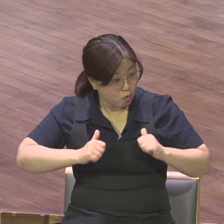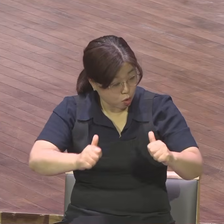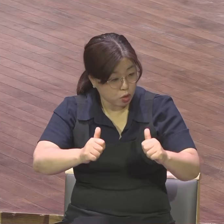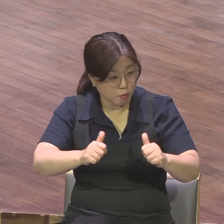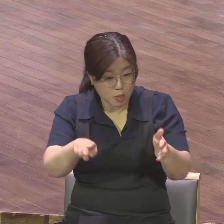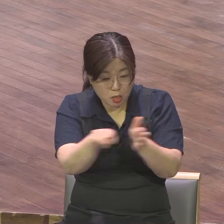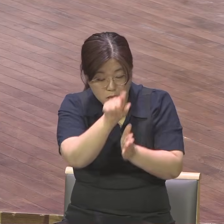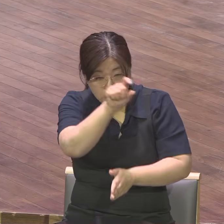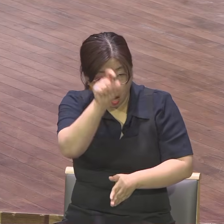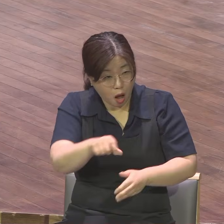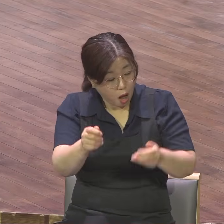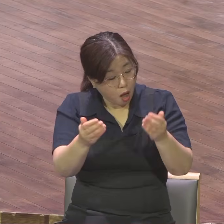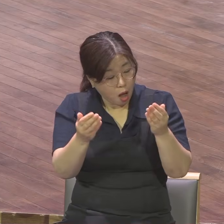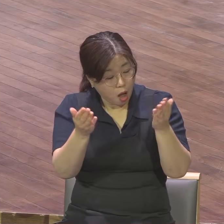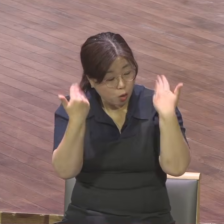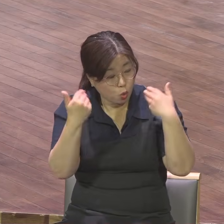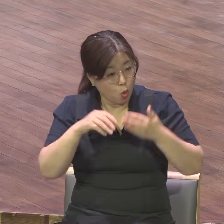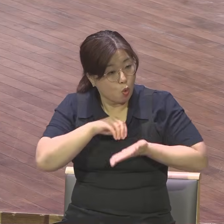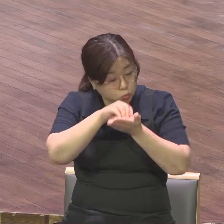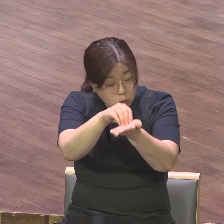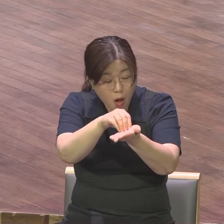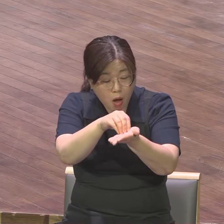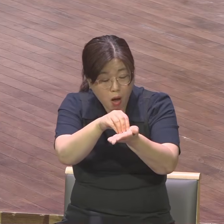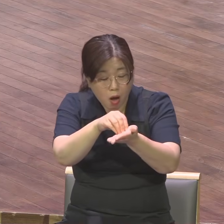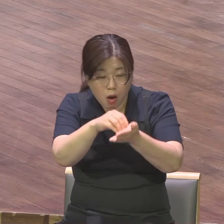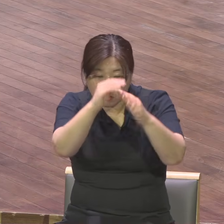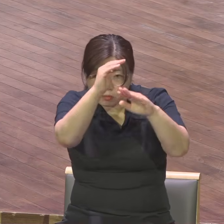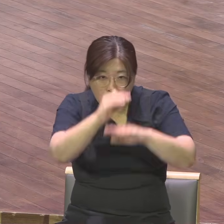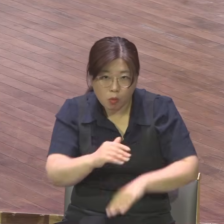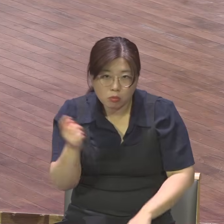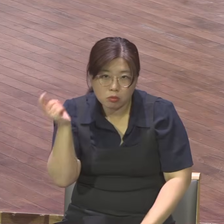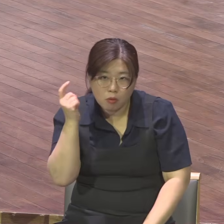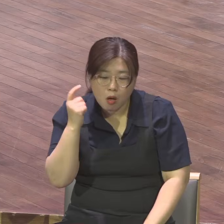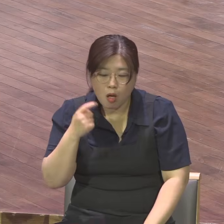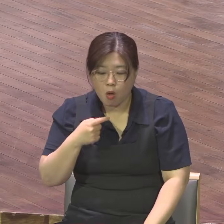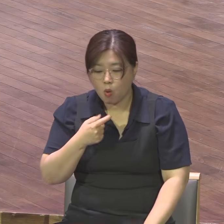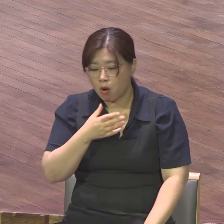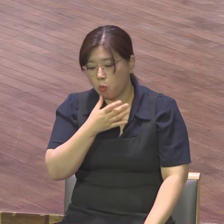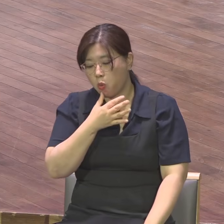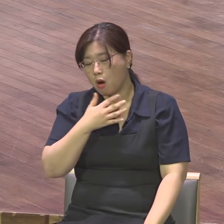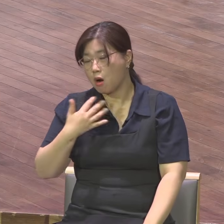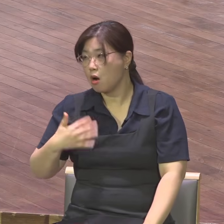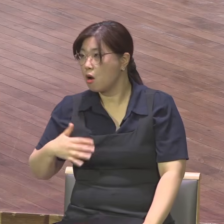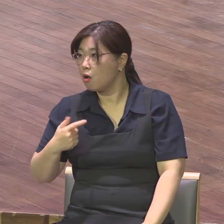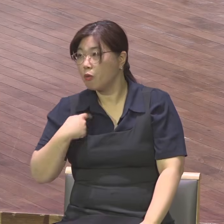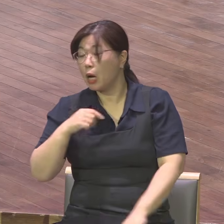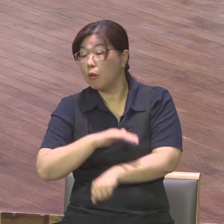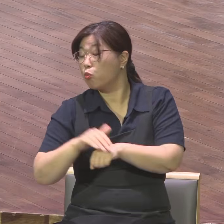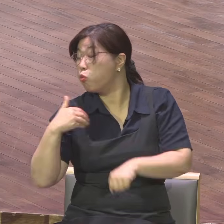가가지고 저 전도사 됐다. 그 간증을 하더라니까. 그래서 내가 이야.